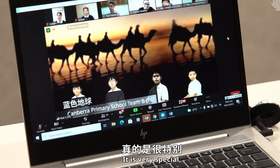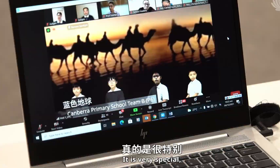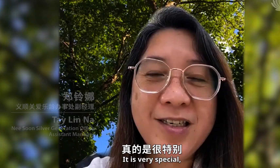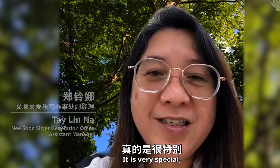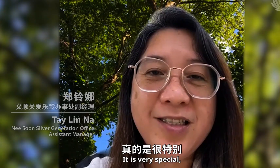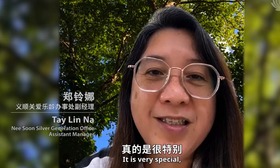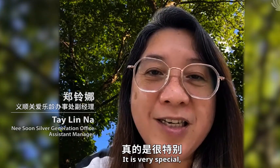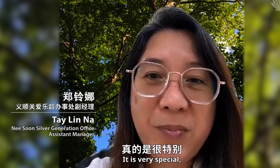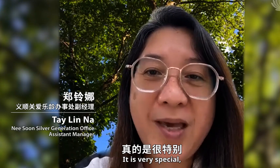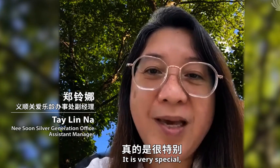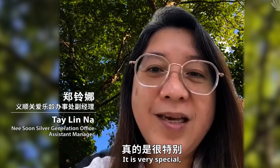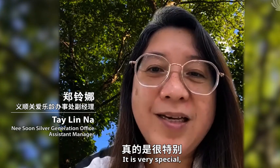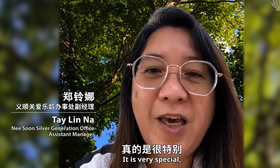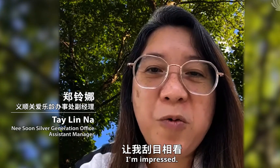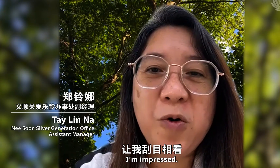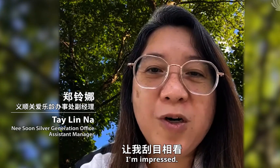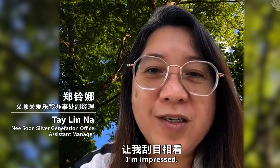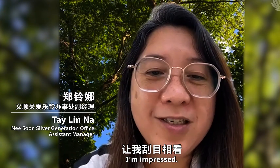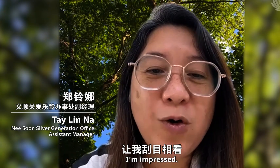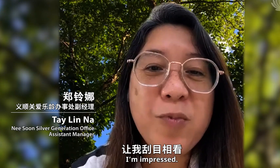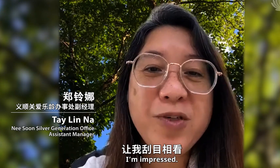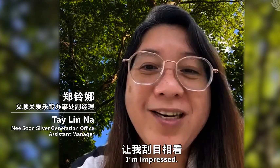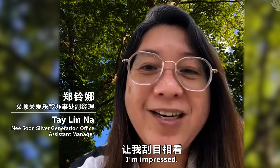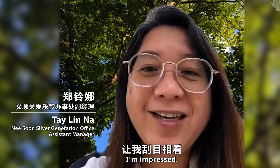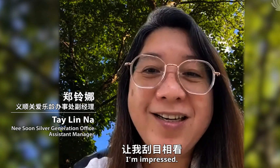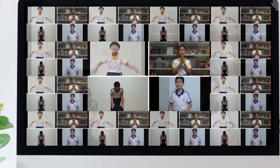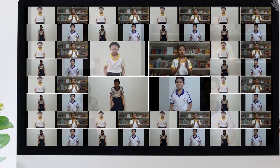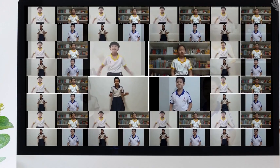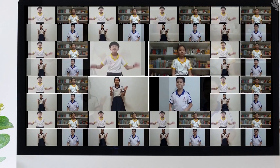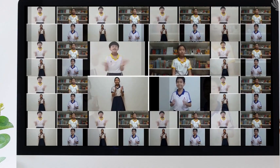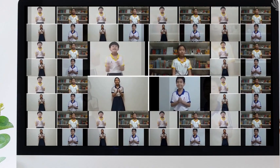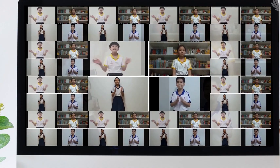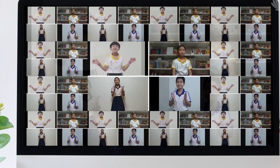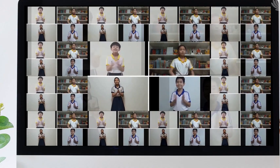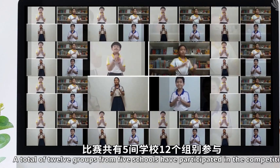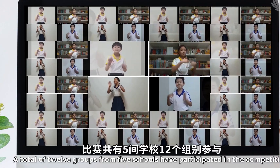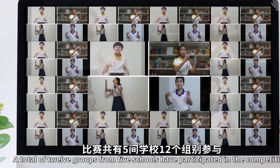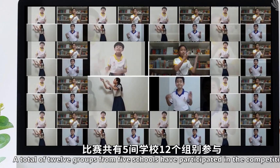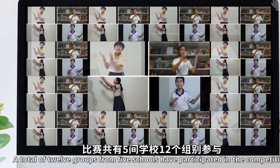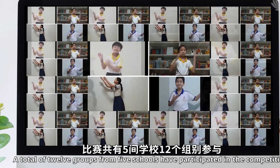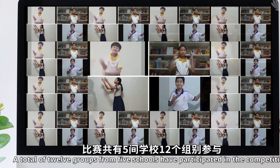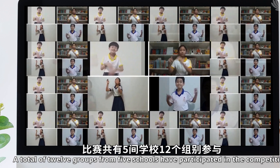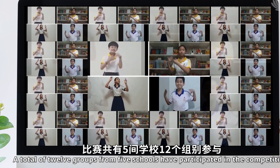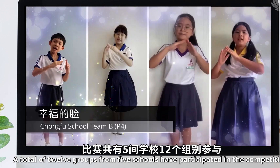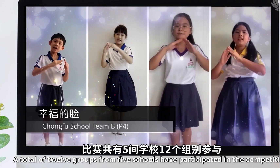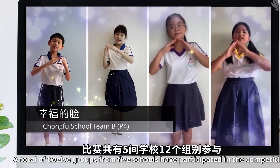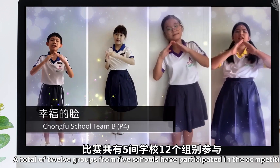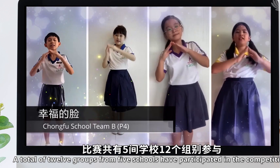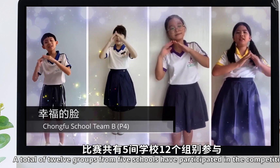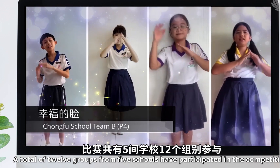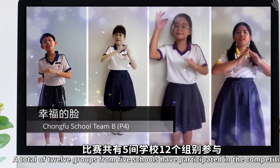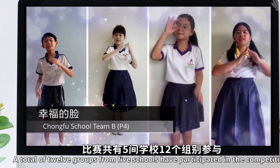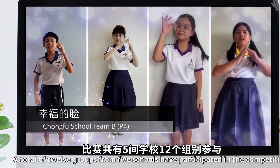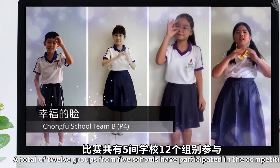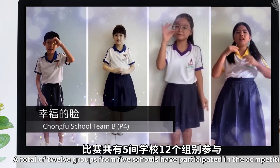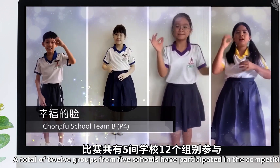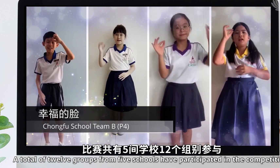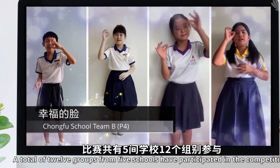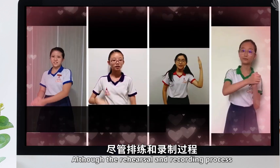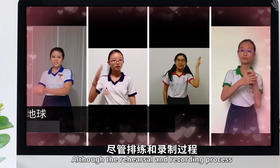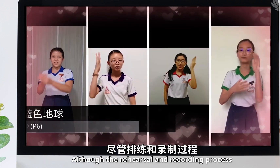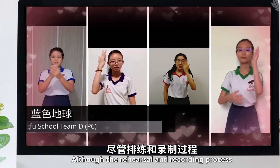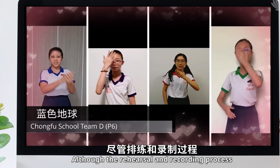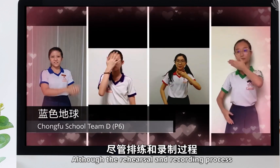真的是很特别，给我刮目相看。 比赛共有五间学校12个组别参